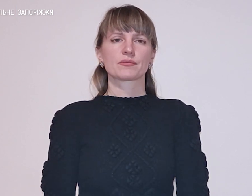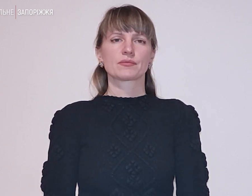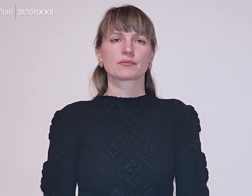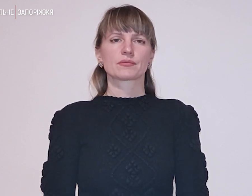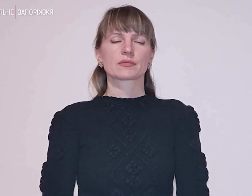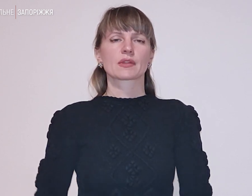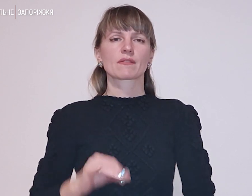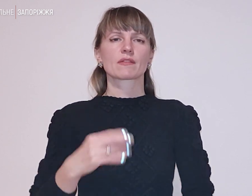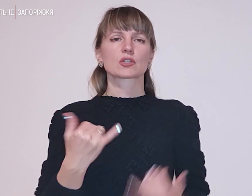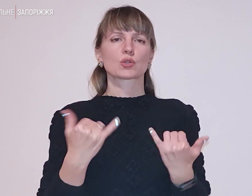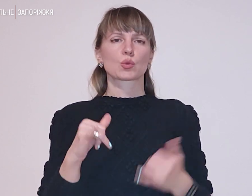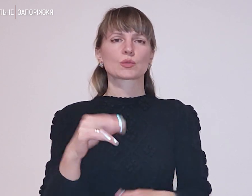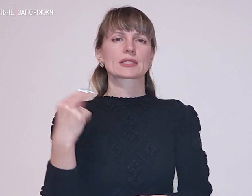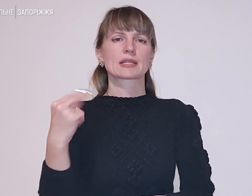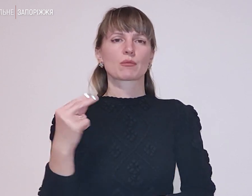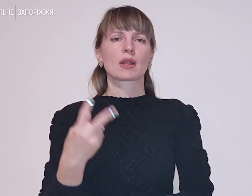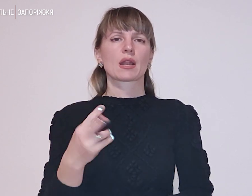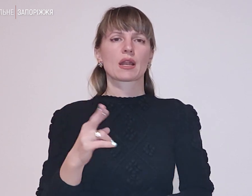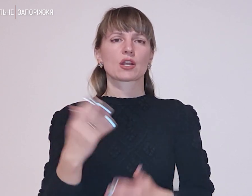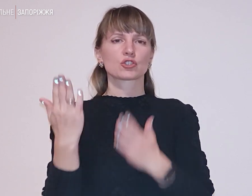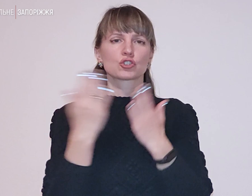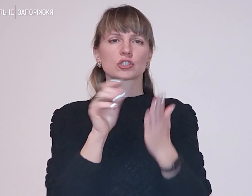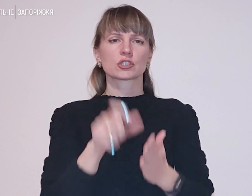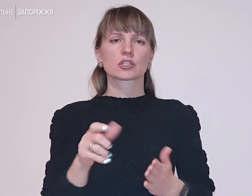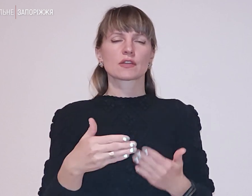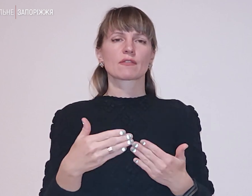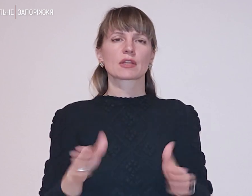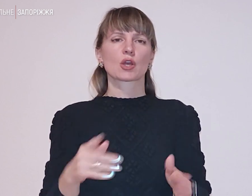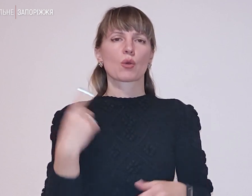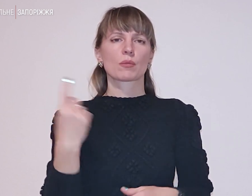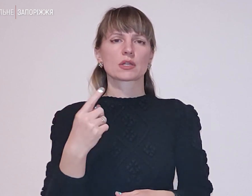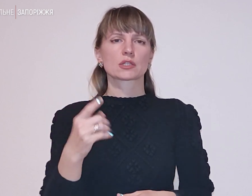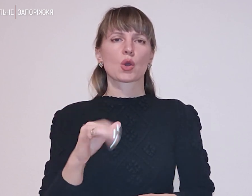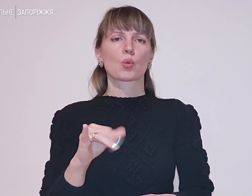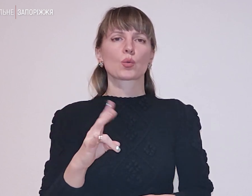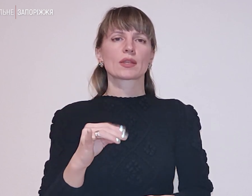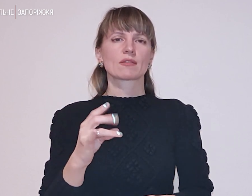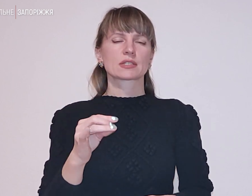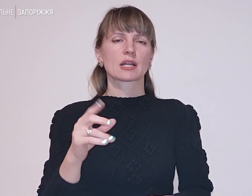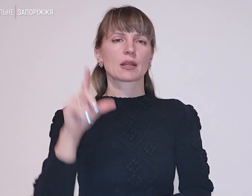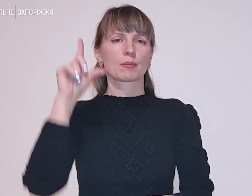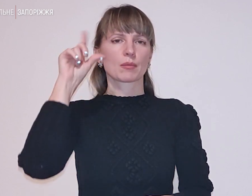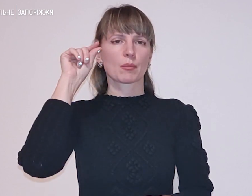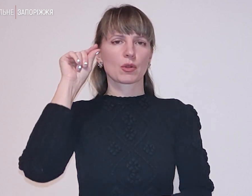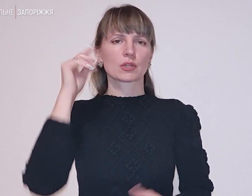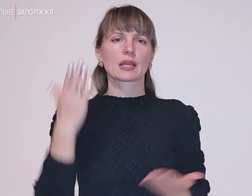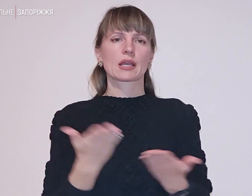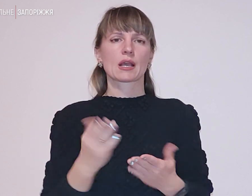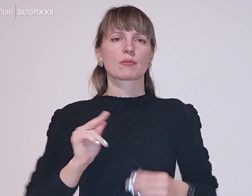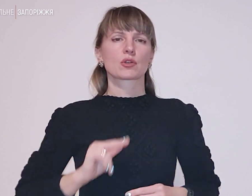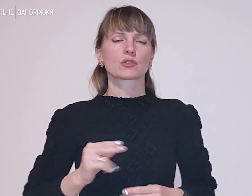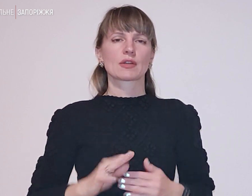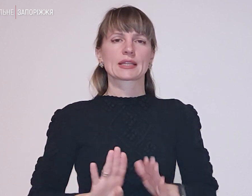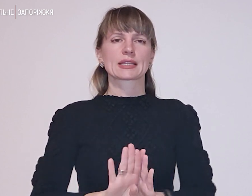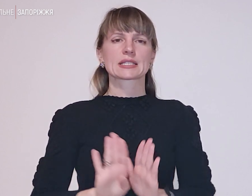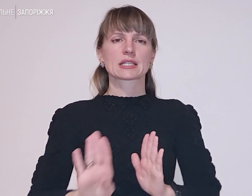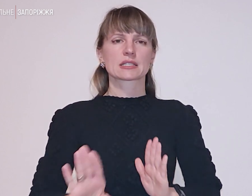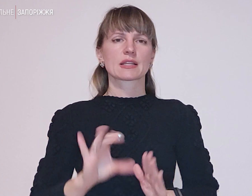Від сьогодні у Запоріжжі для читачів відкрита обласна універсальна наукова бібліотека, яка працювала дистанційно від